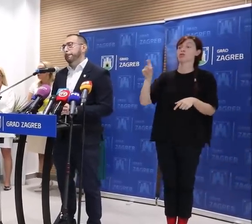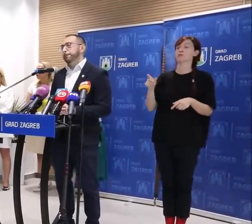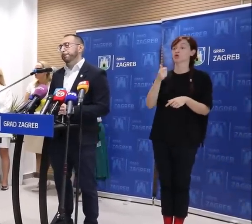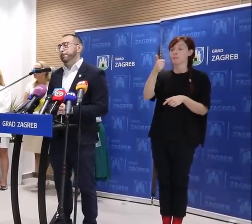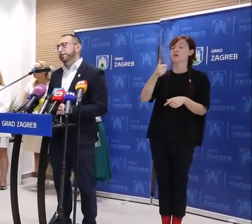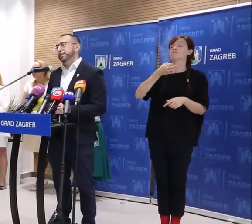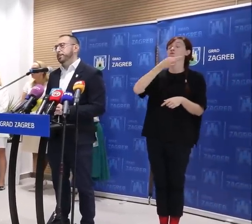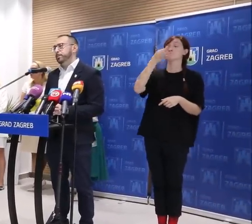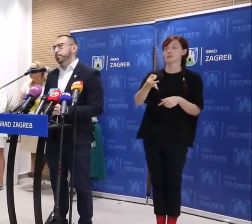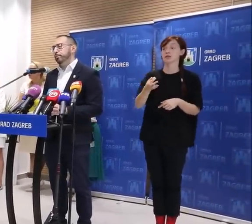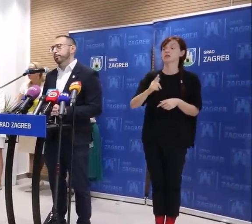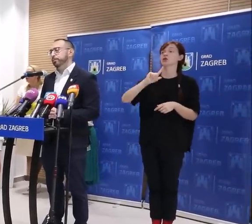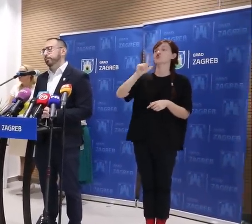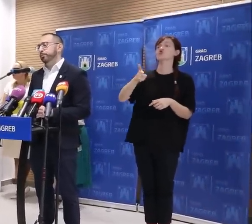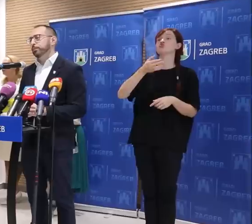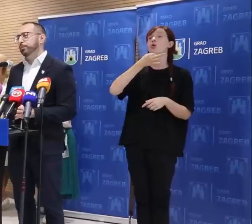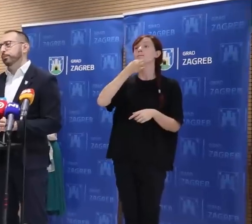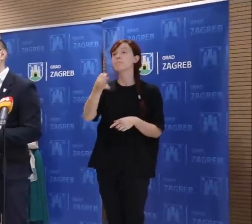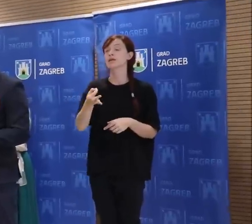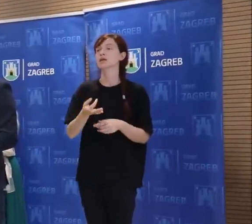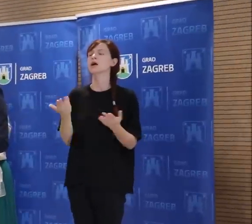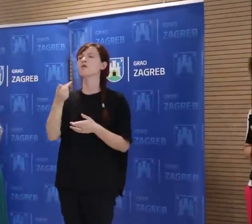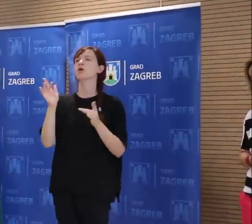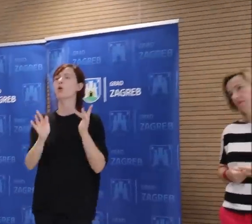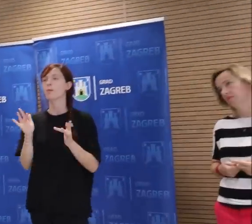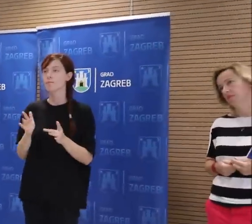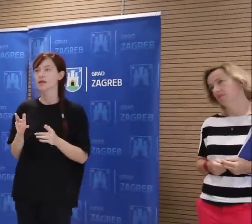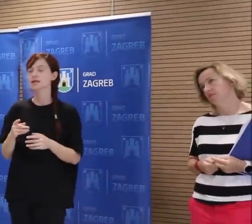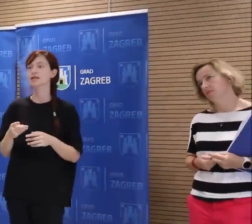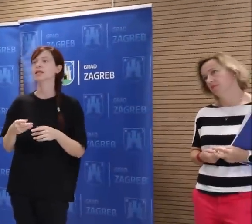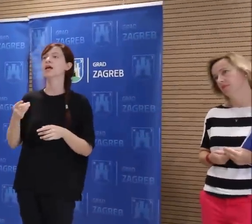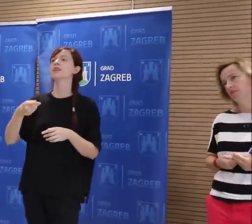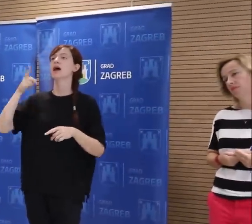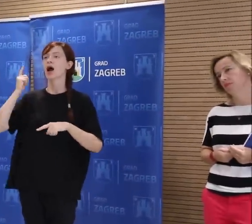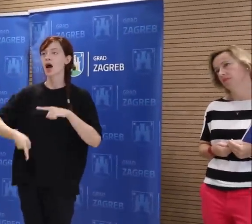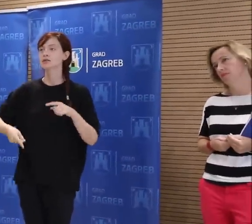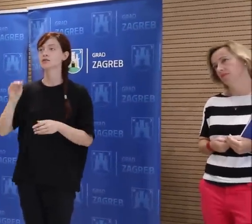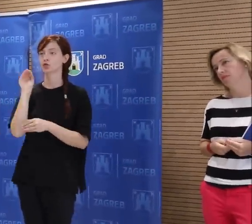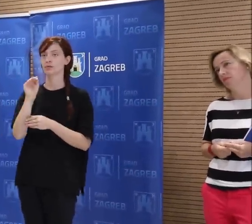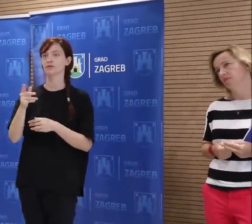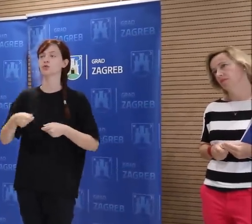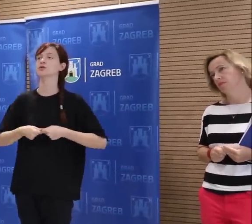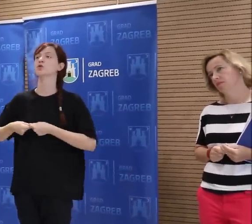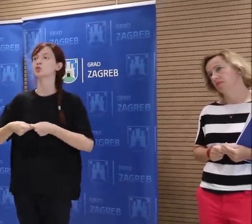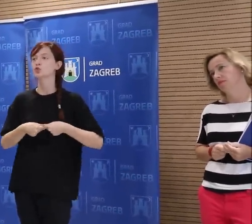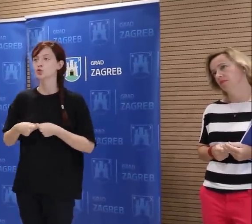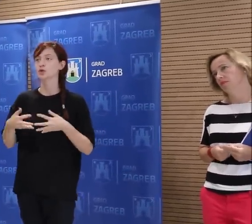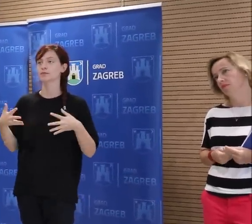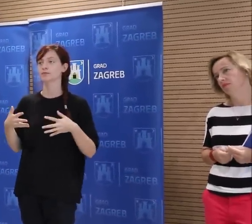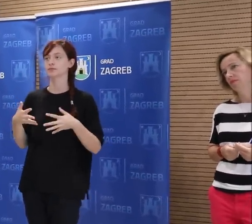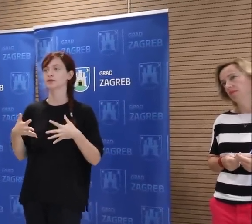je prvo pitanje. Drugo pitanje, kako komentirate kaznenu prijavu, znači za udrugu